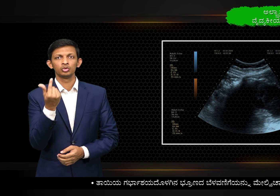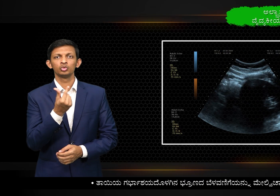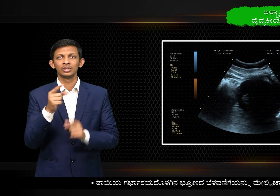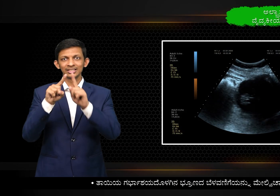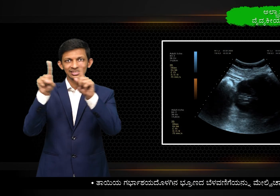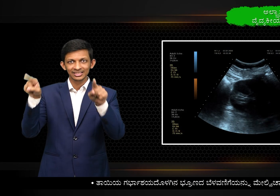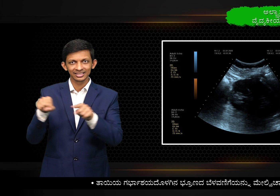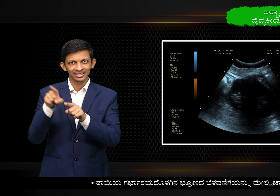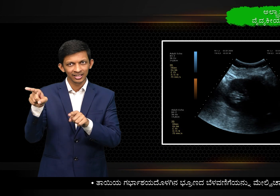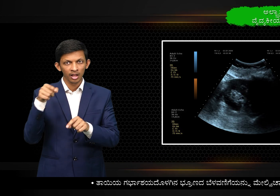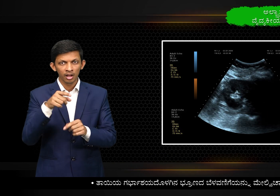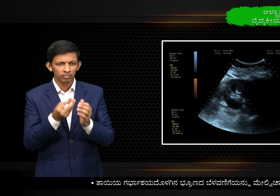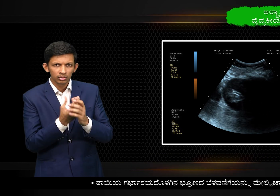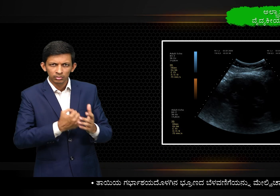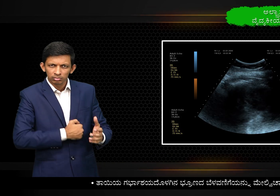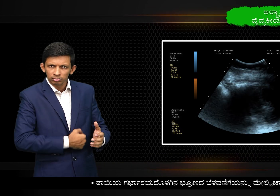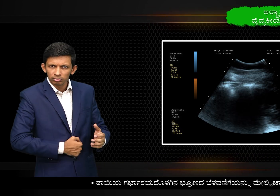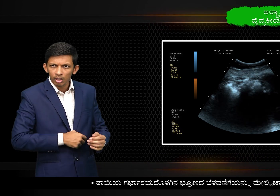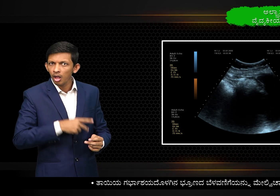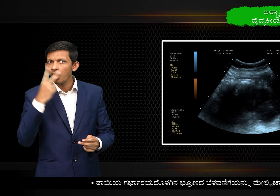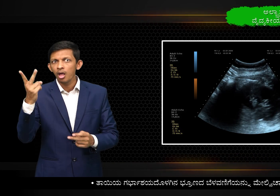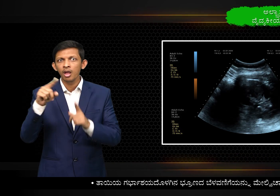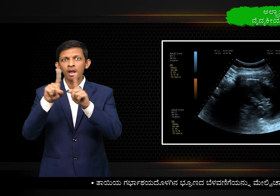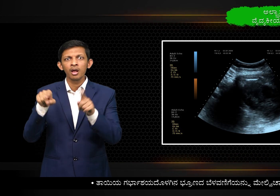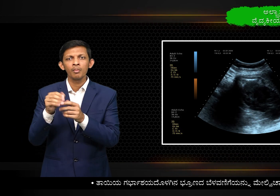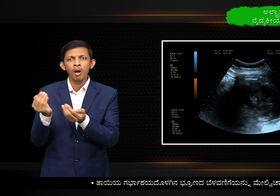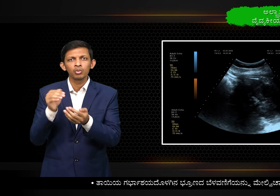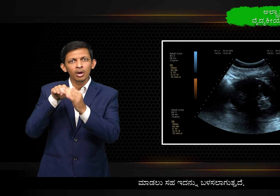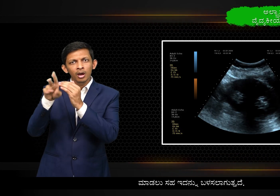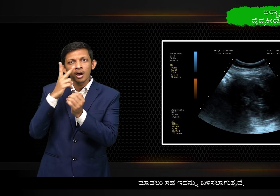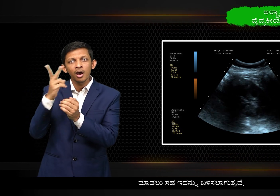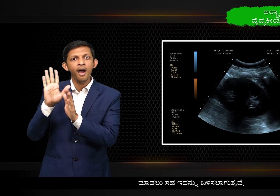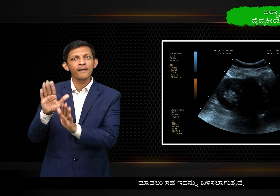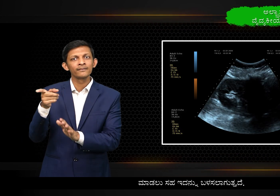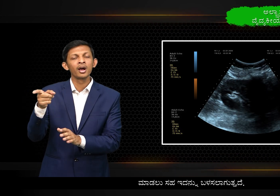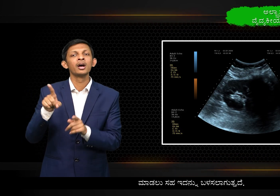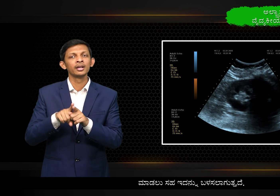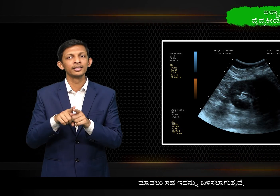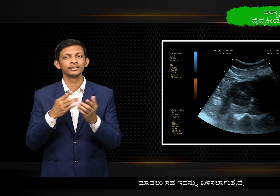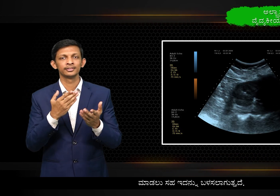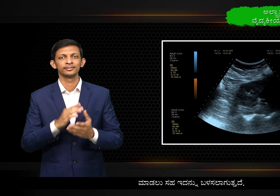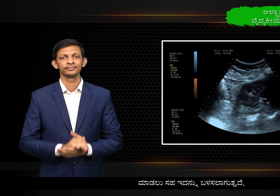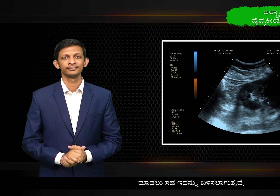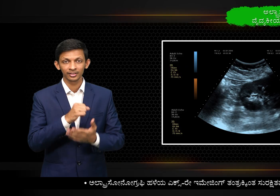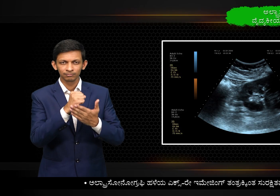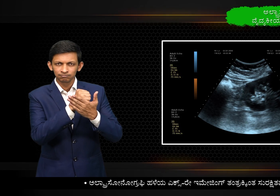ತಾಯಿಯ ಗರ್ಭಾಶಯದೊಳಗಿನ ಭ್ರೂಣದ ಬೆಳವಣಿಗೆಯನ್ನು ಮೇಲ್ವಿಚಾರಣೆ ಮಾಡಲು ಸಹ ಇದನ್ನು ಬಳಸಲಾಗುತ್ತದೆ.